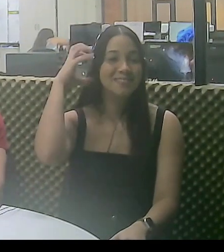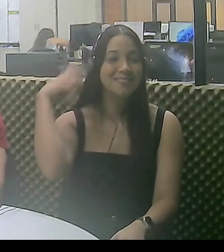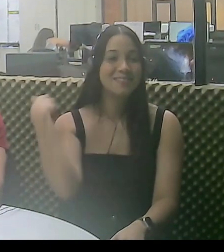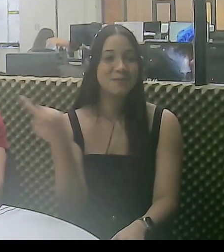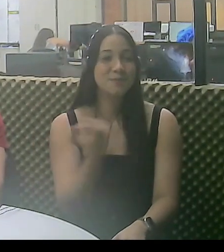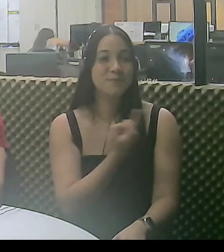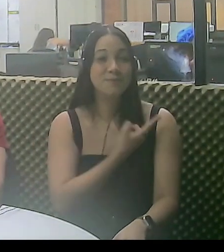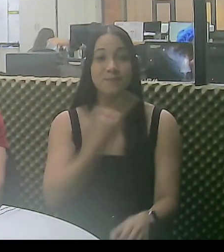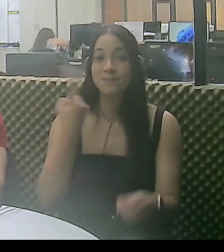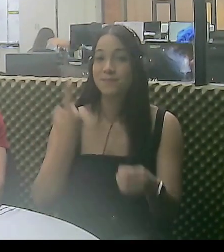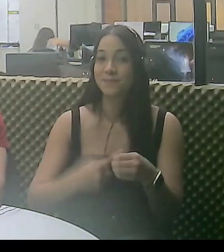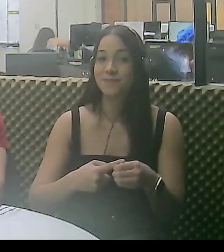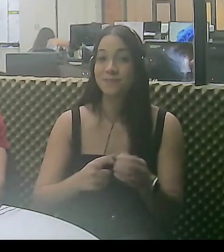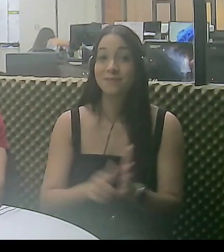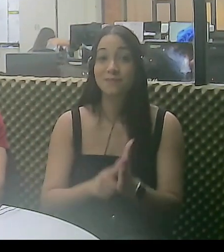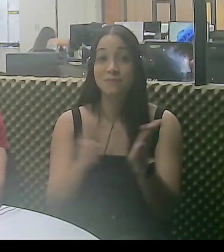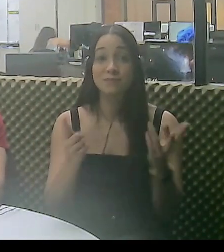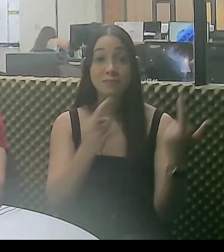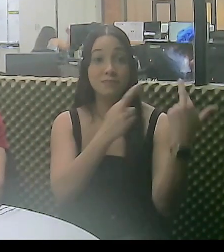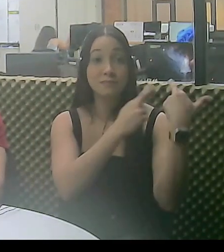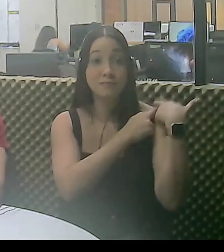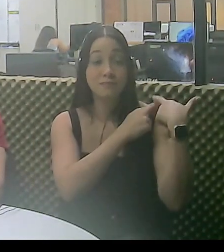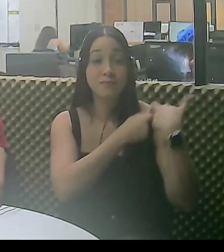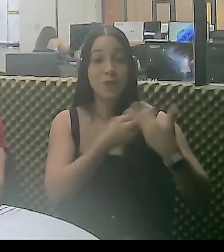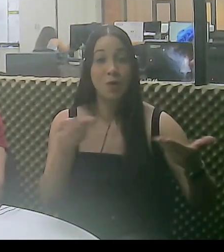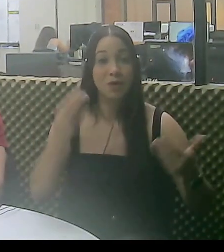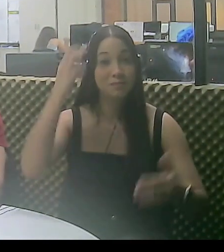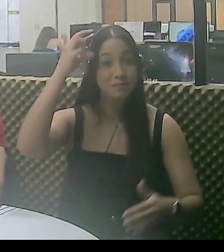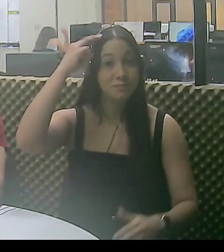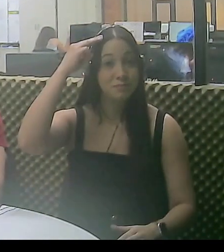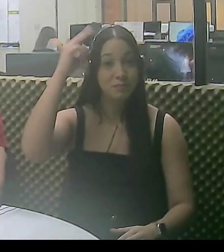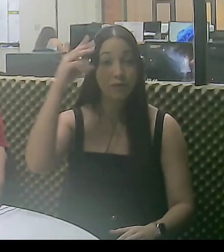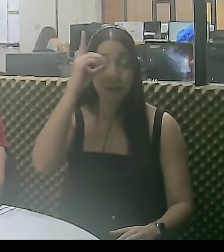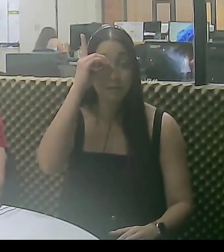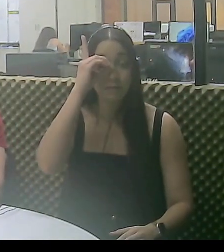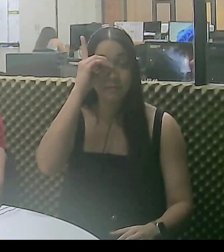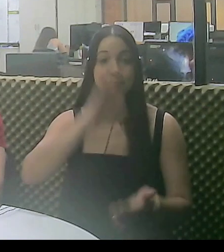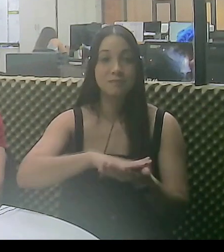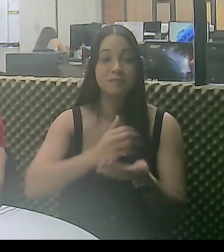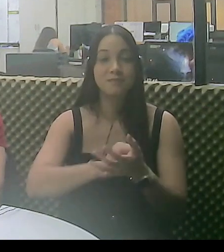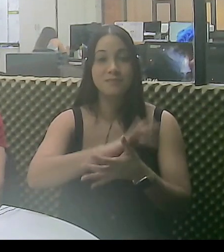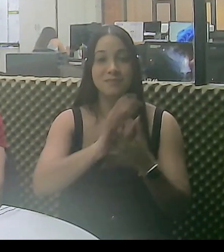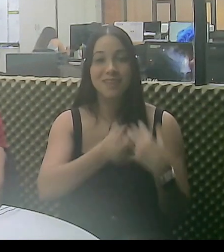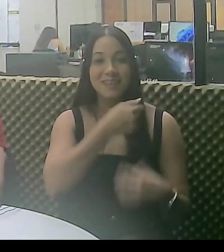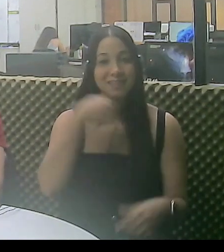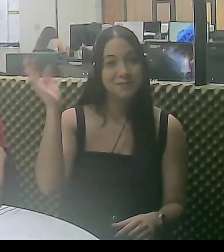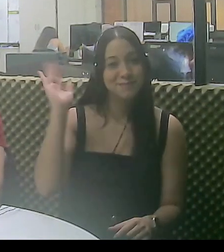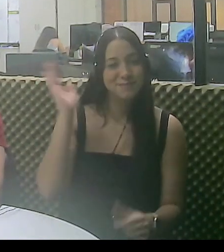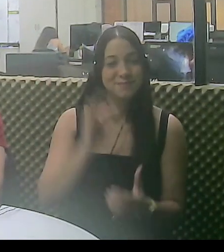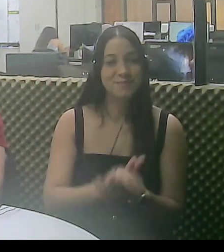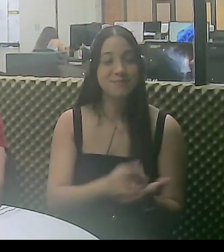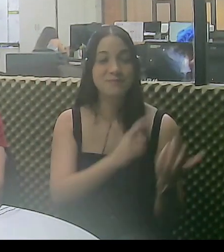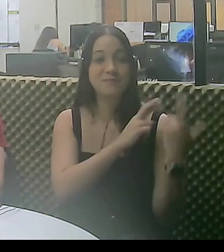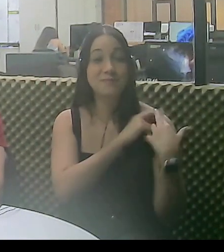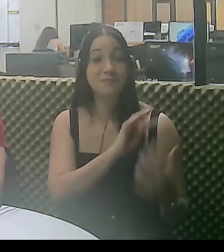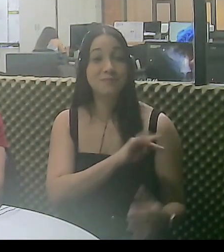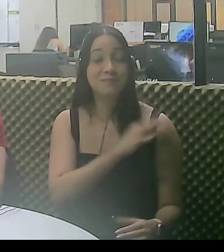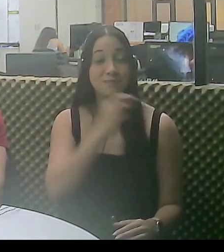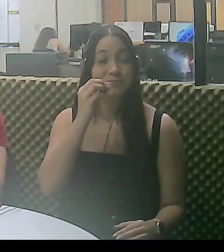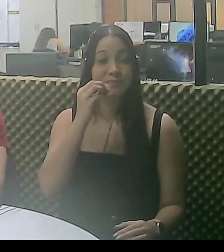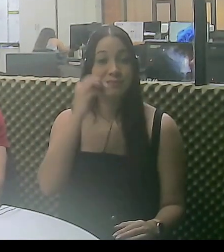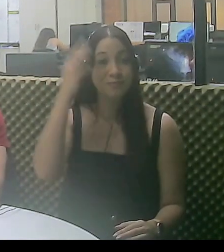notícias. A edição de hoje fica por aqui. Obrigado pela sua audiência, Rádio Nossa Cidade. Jornalista responsável pela edição, Daniela